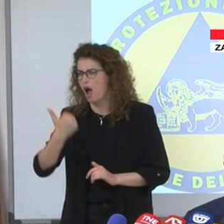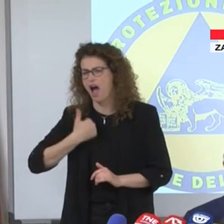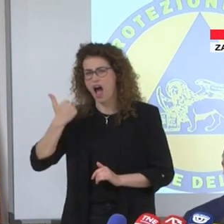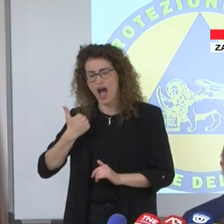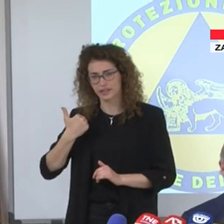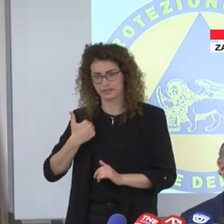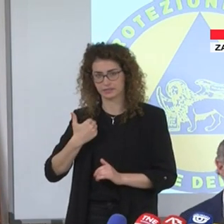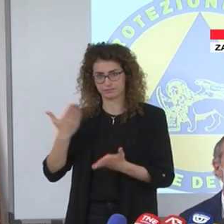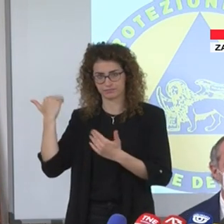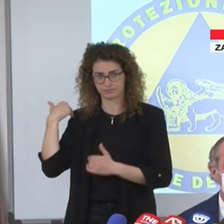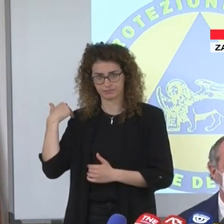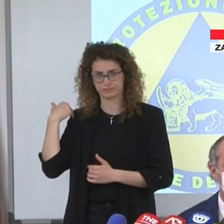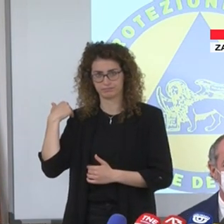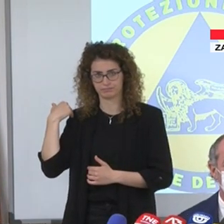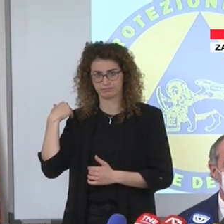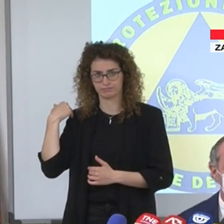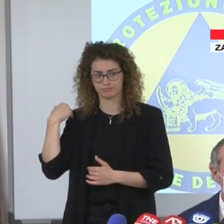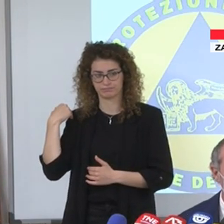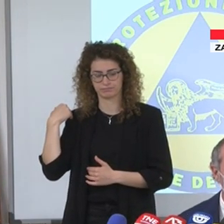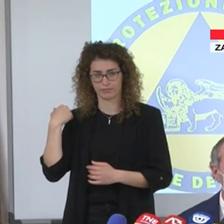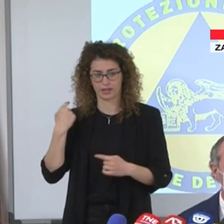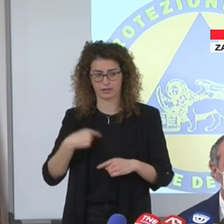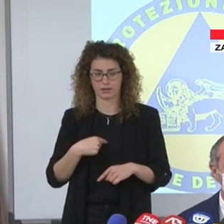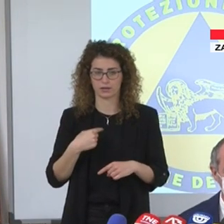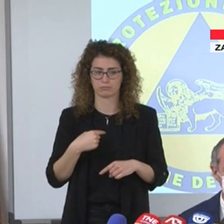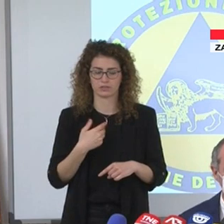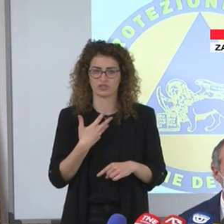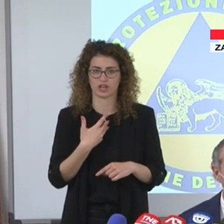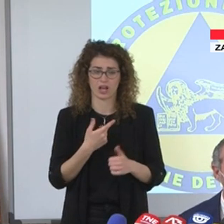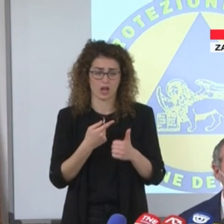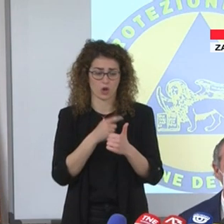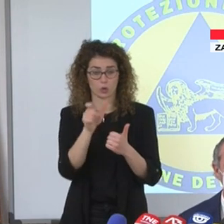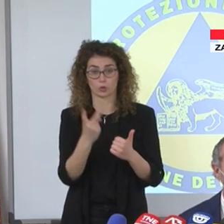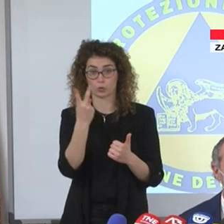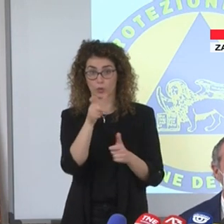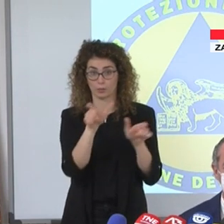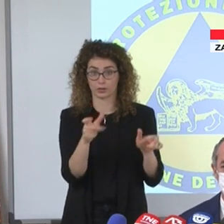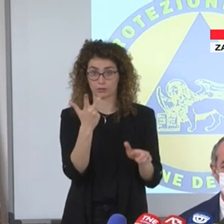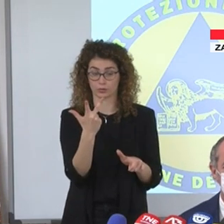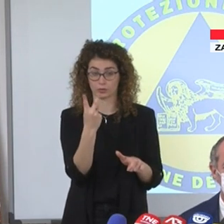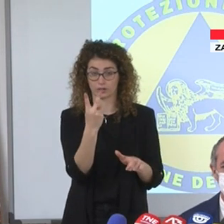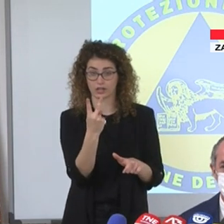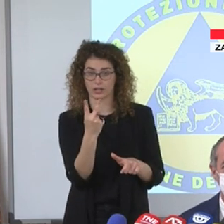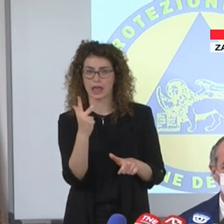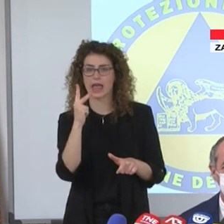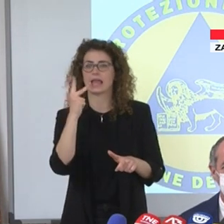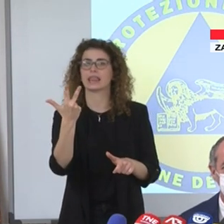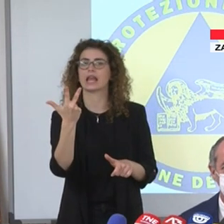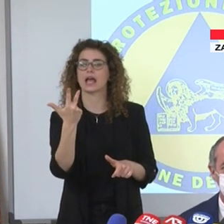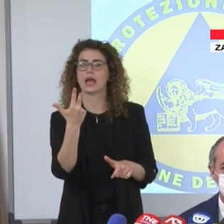prima. E sono una, due persone, tre, è comparso da